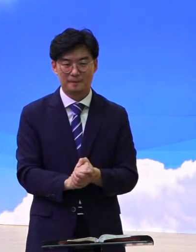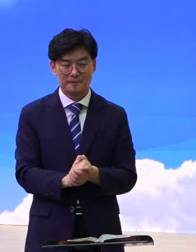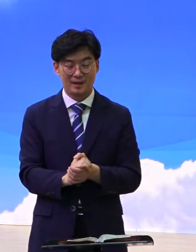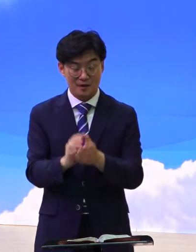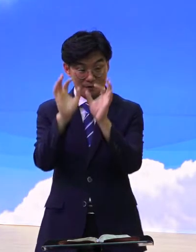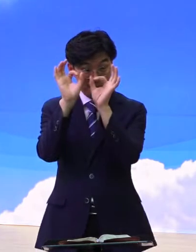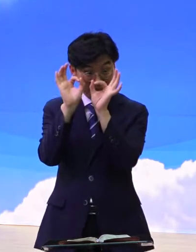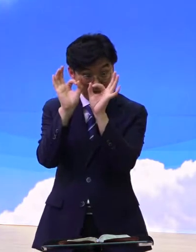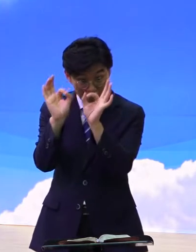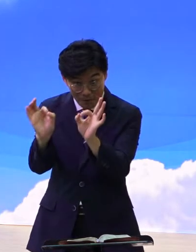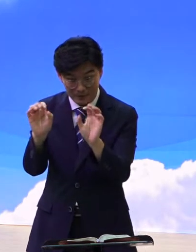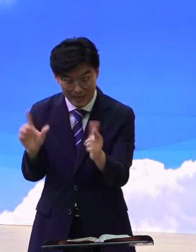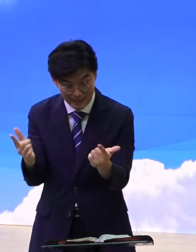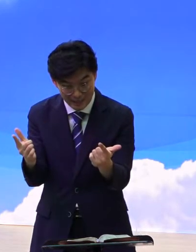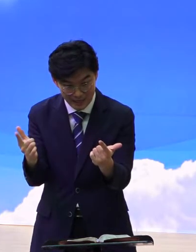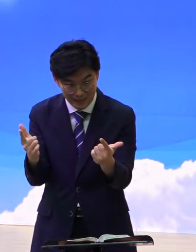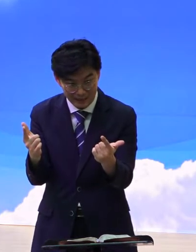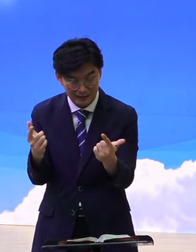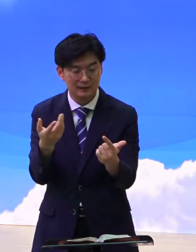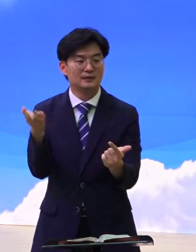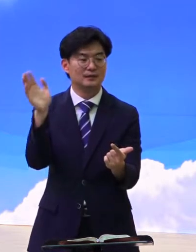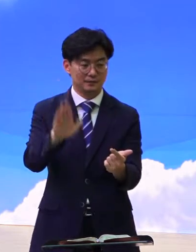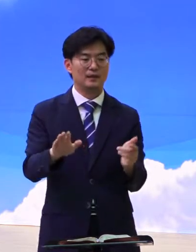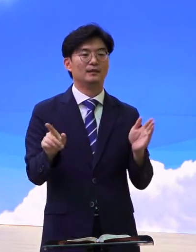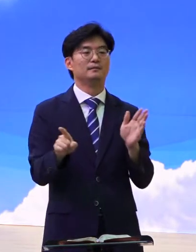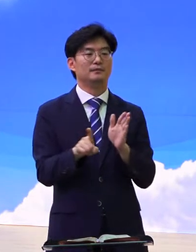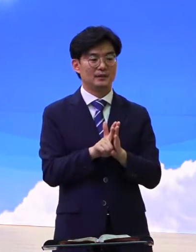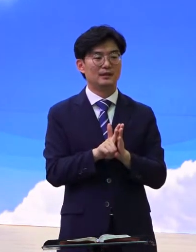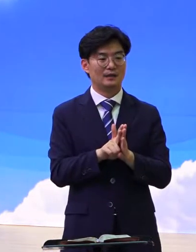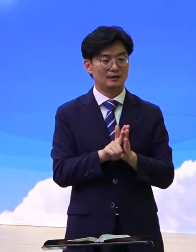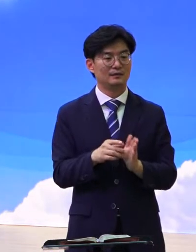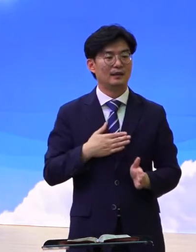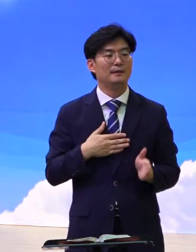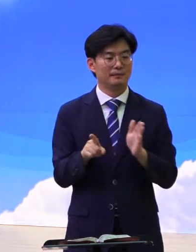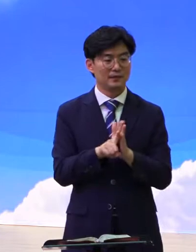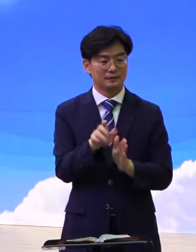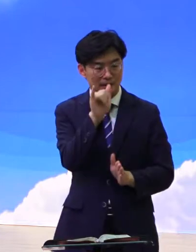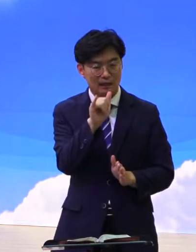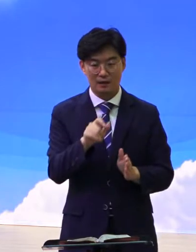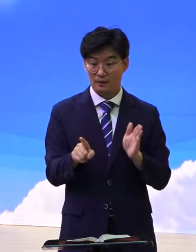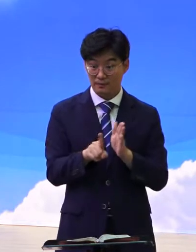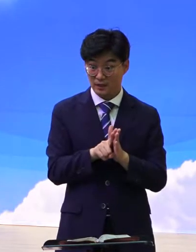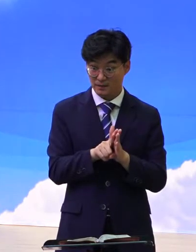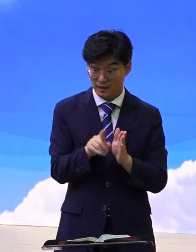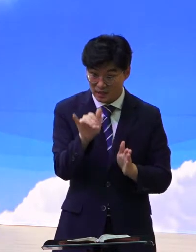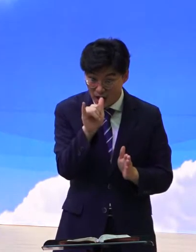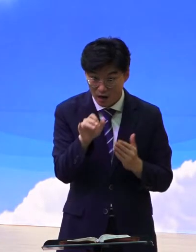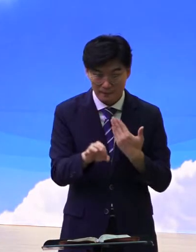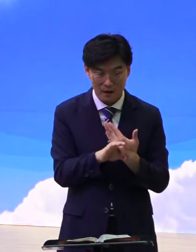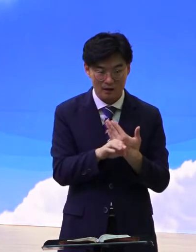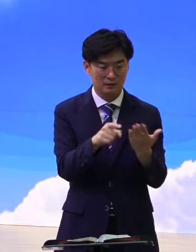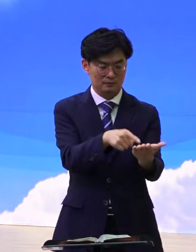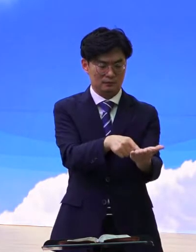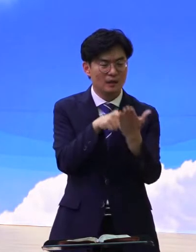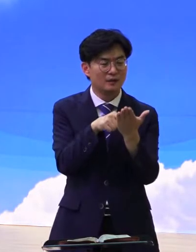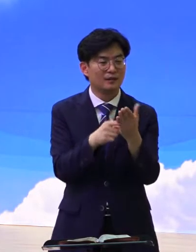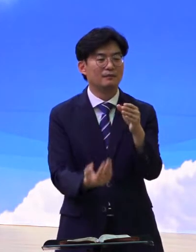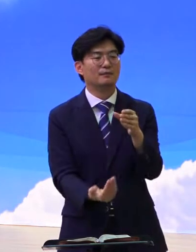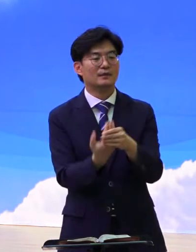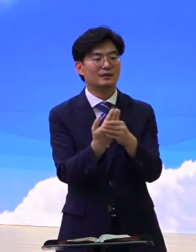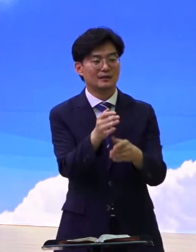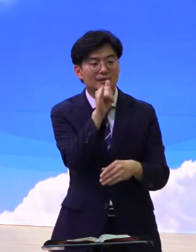것을 믿는 그 믿음, 그 믿음이 실상이고 그 믿음이 증거다 라고